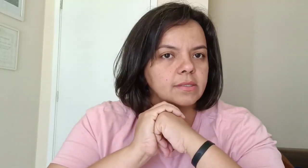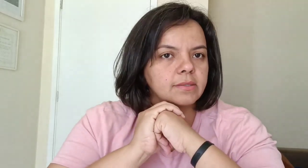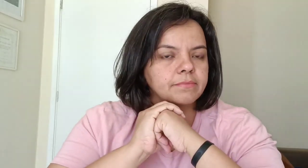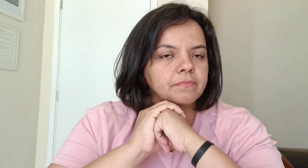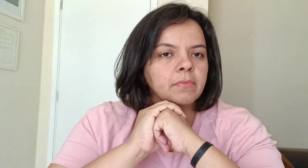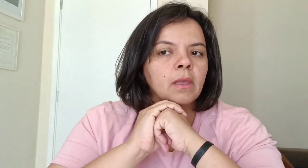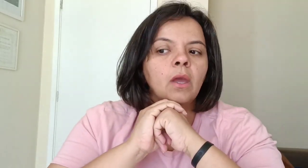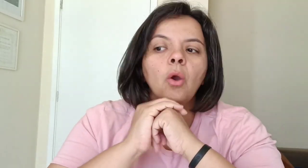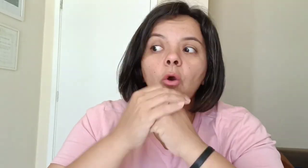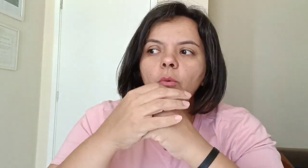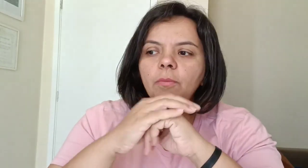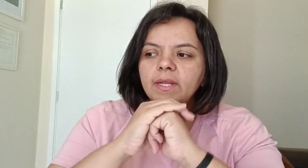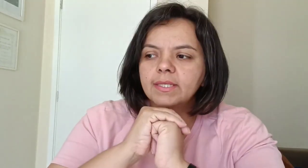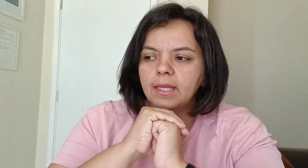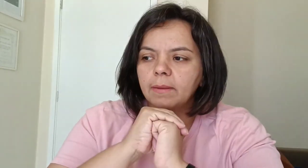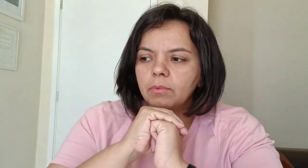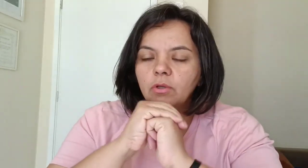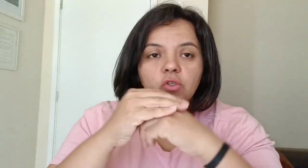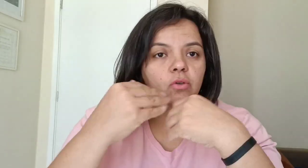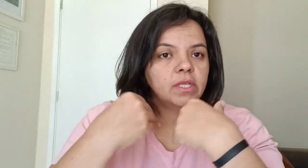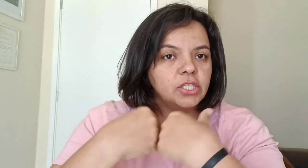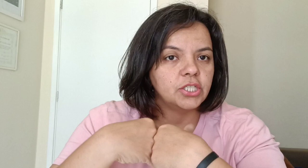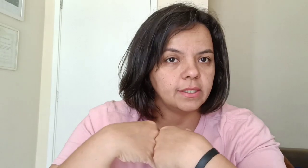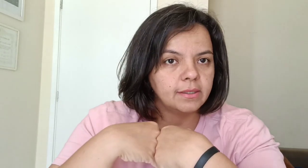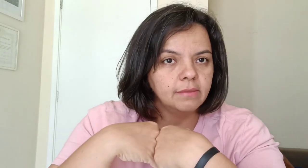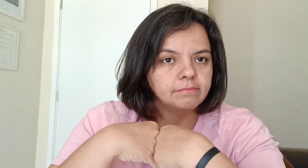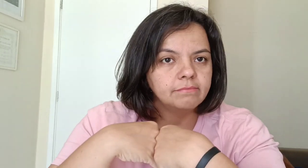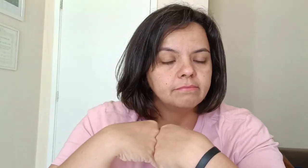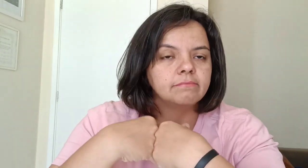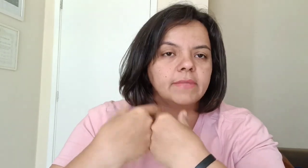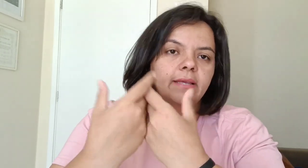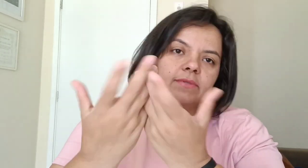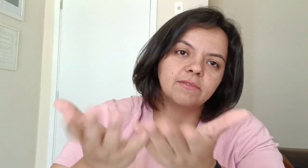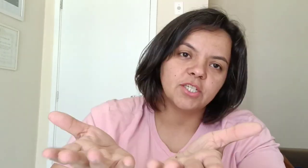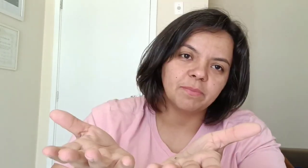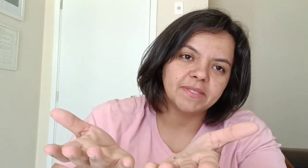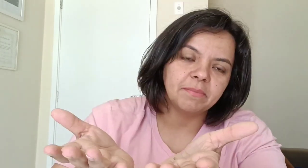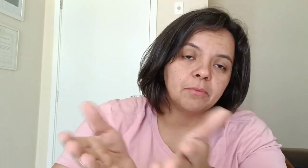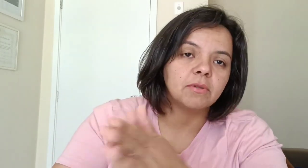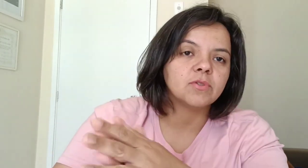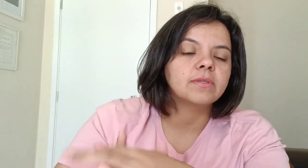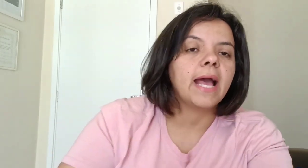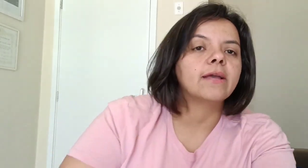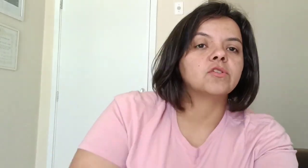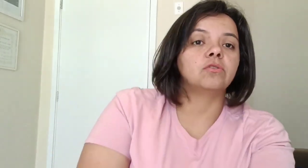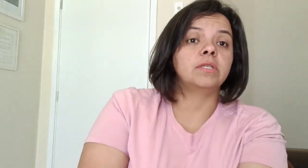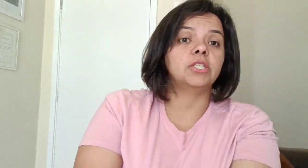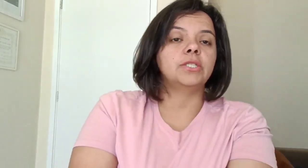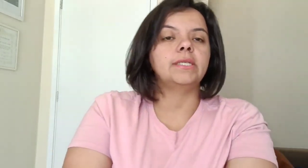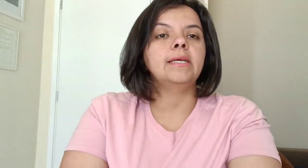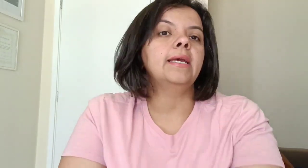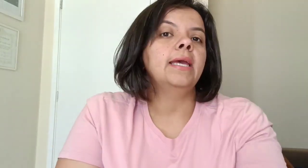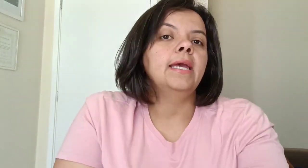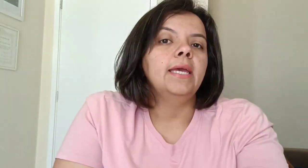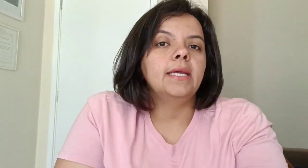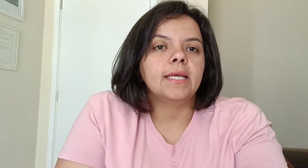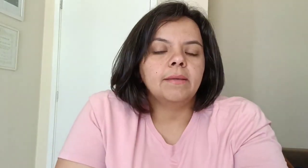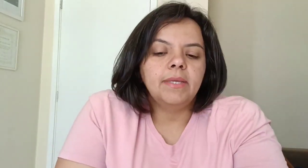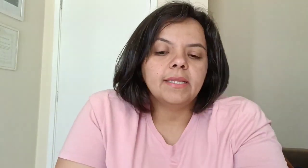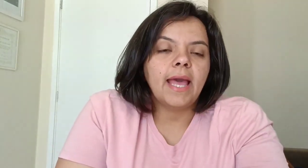variações. Como, por exemplo, eu sou nordestina, né? Não sei se vocês já perceberam pelo sotaque, eu sou nordestina. E lá na minha terra